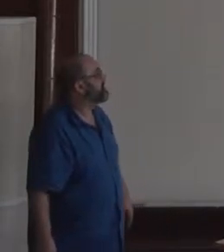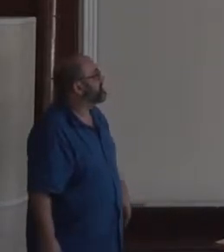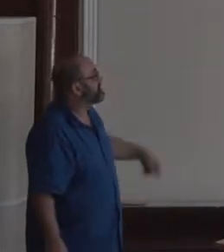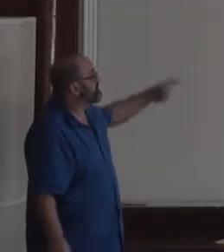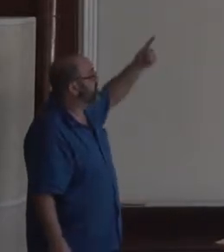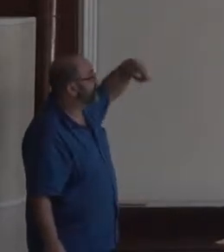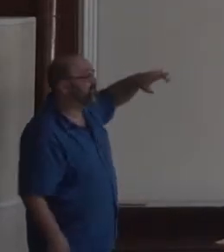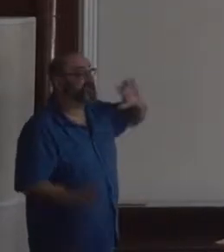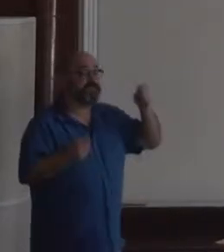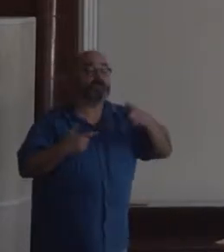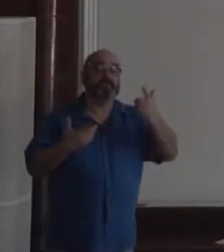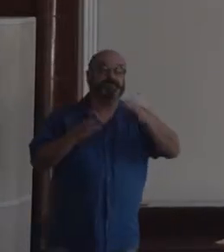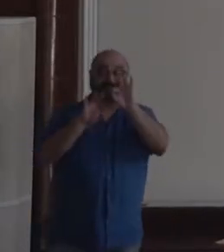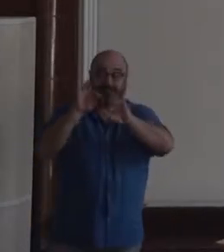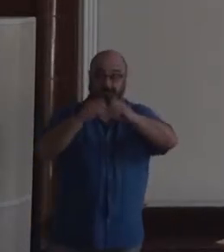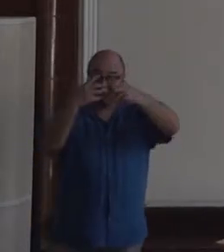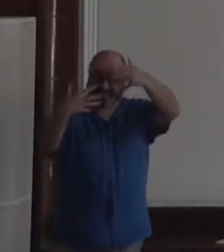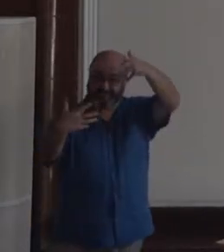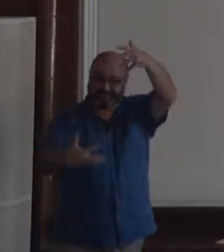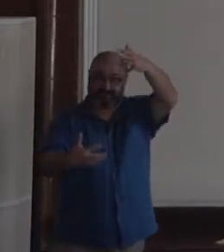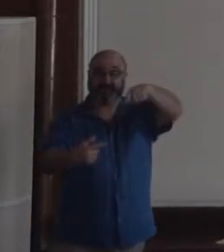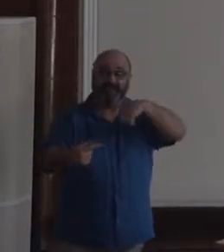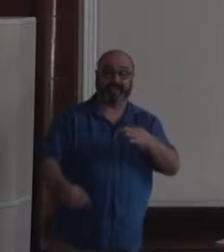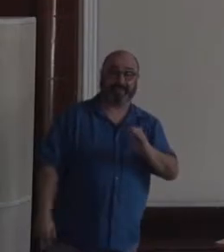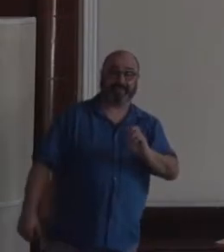Alors là aussi, si on a un gros setup, on va avoir un gros teardown en dessous,